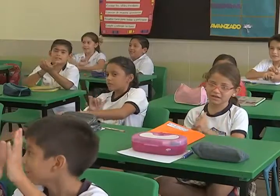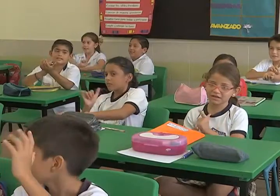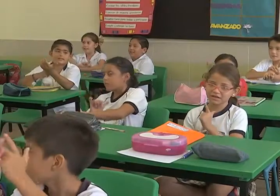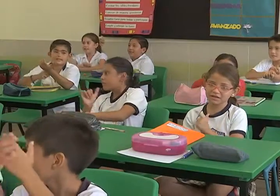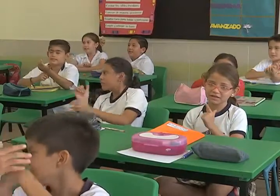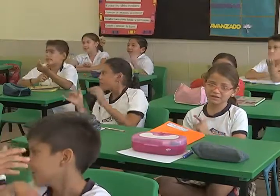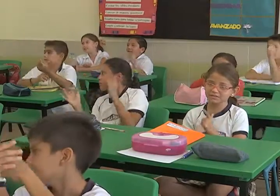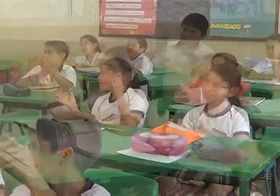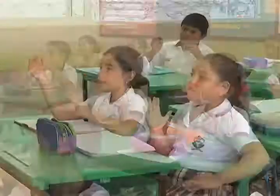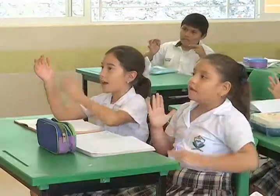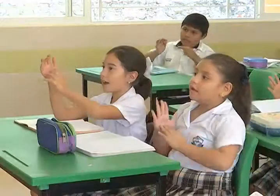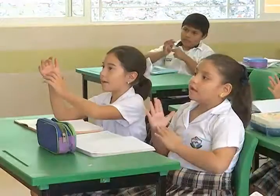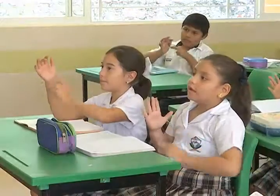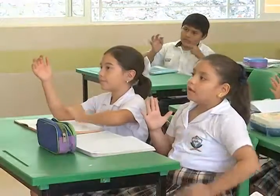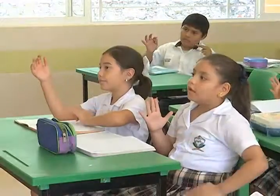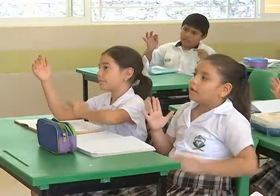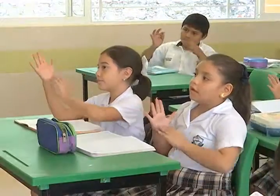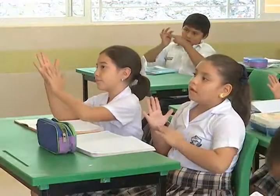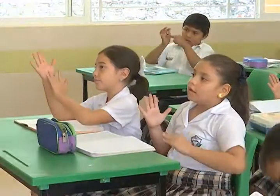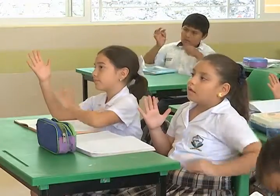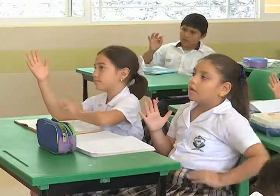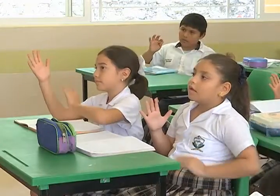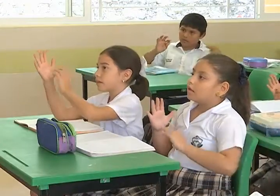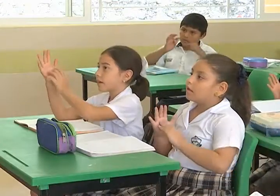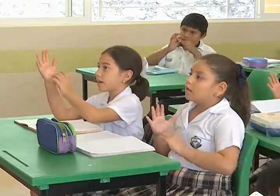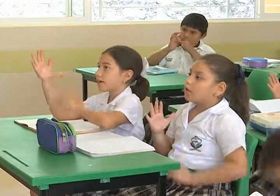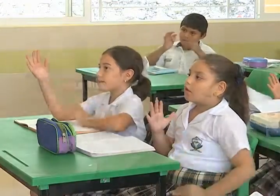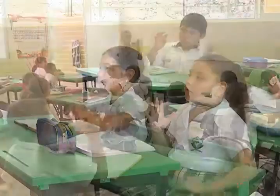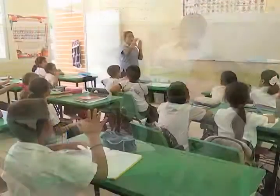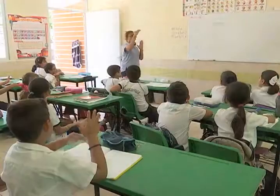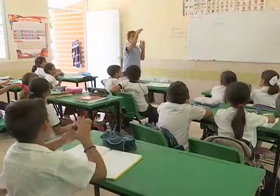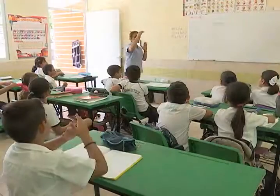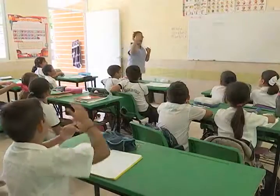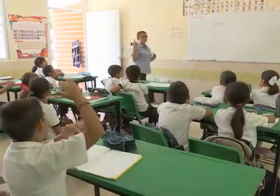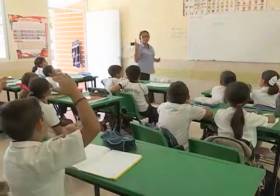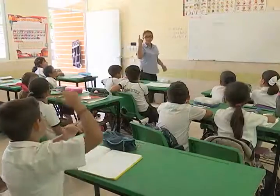sordera profunda, lo que la motivó a hacer un esfuerzo para que sus pupilos tengan más herramientas.